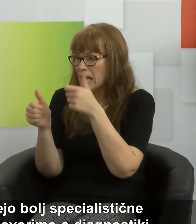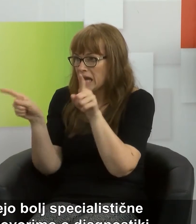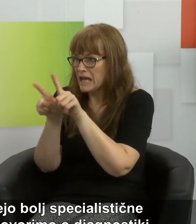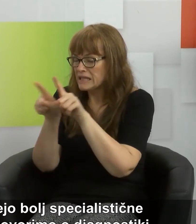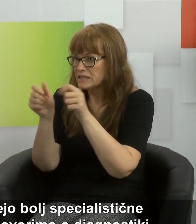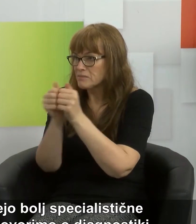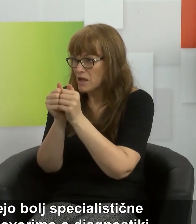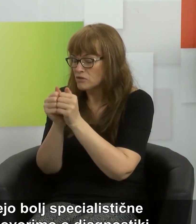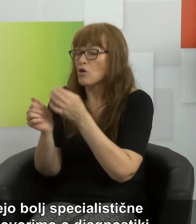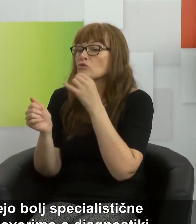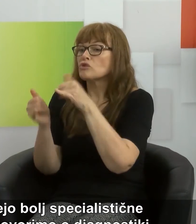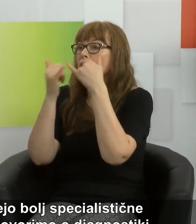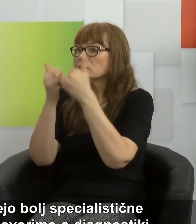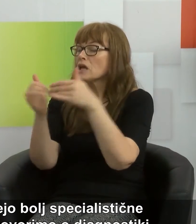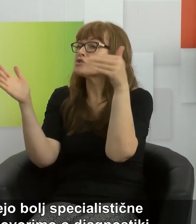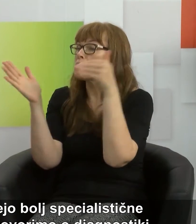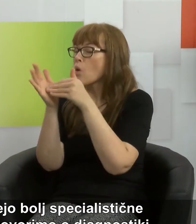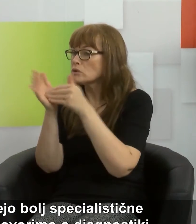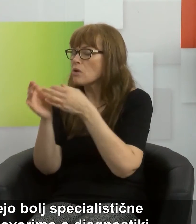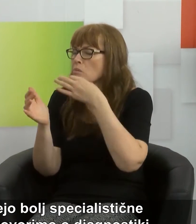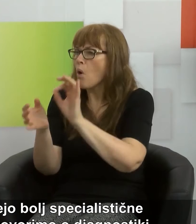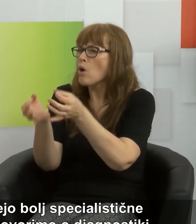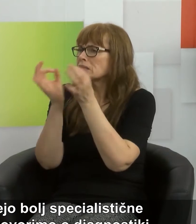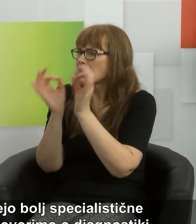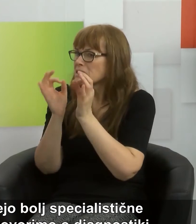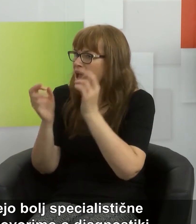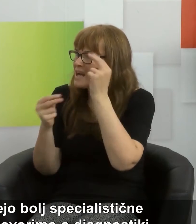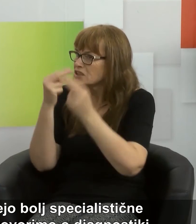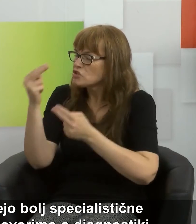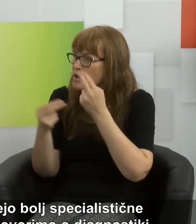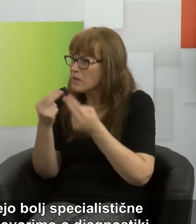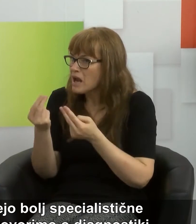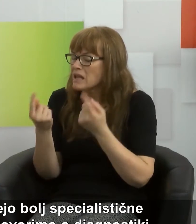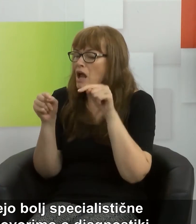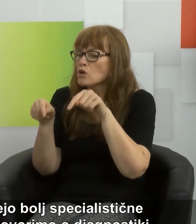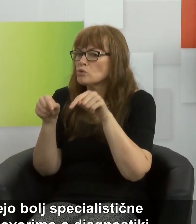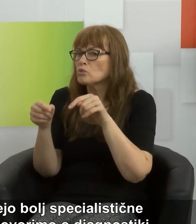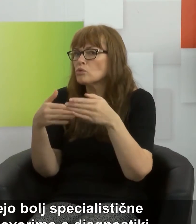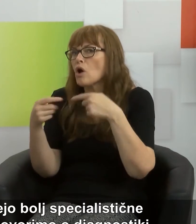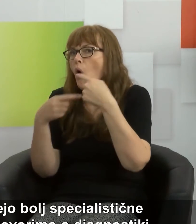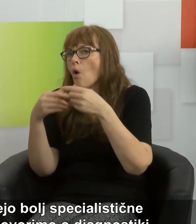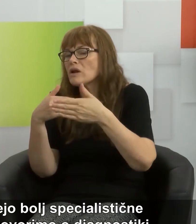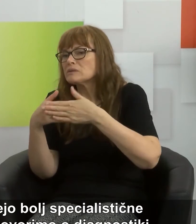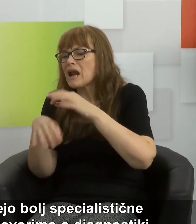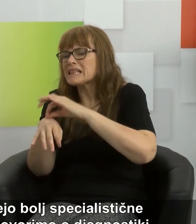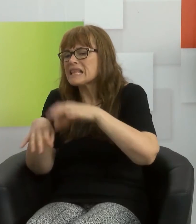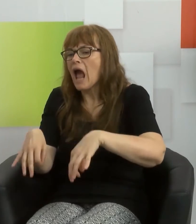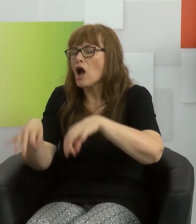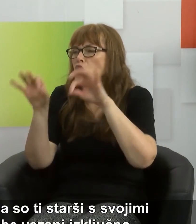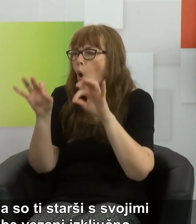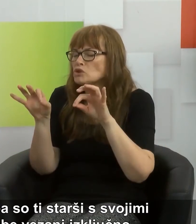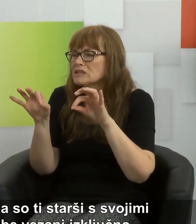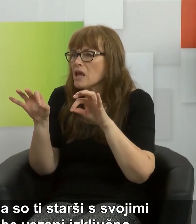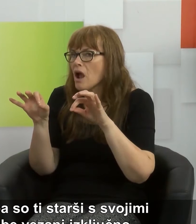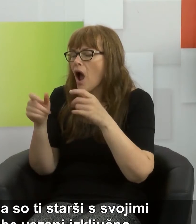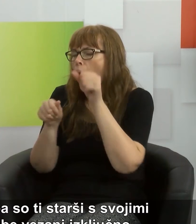če pa ti starši potrebujejo bolj specialistične preglede ali da tukaj še govorimo o diagnostiki,